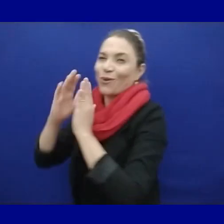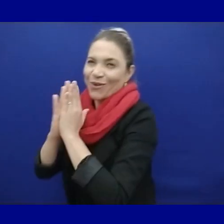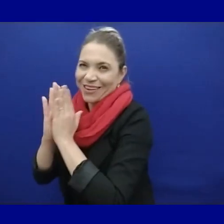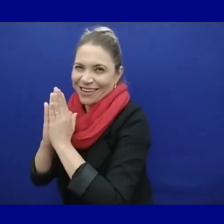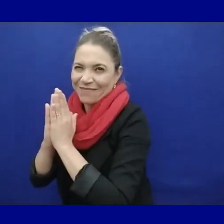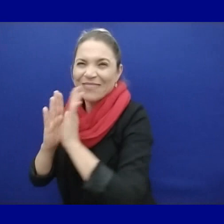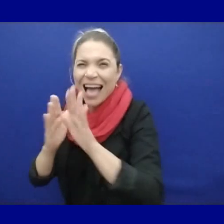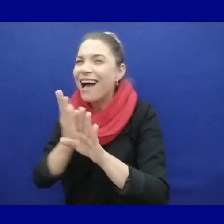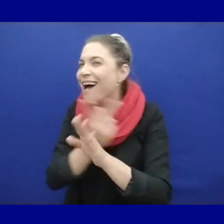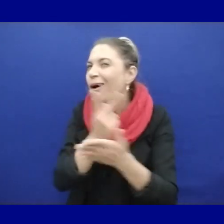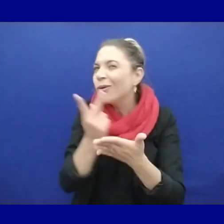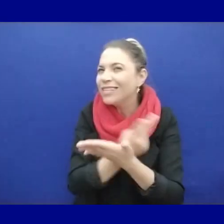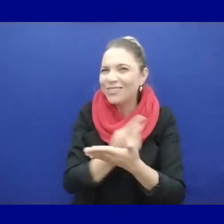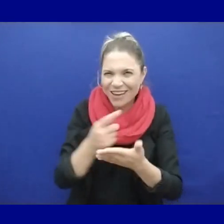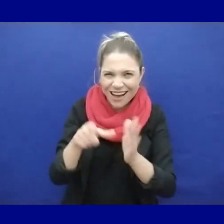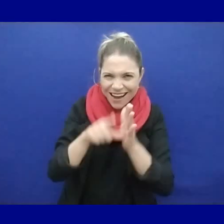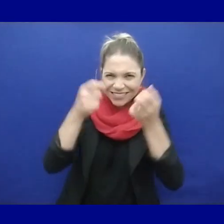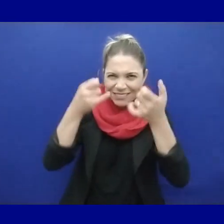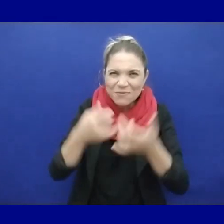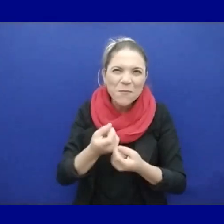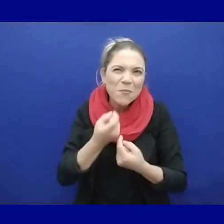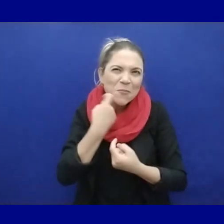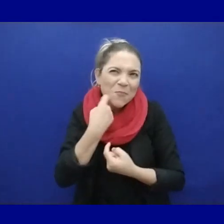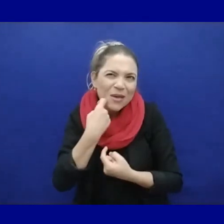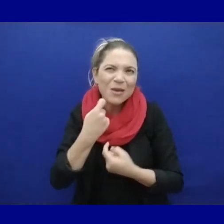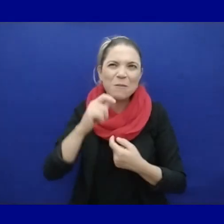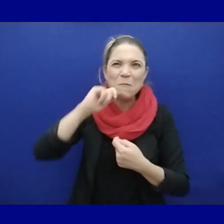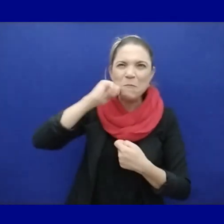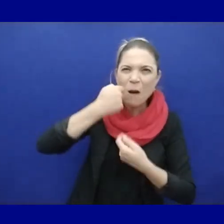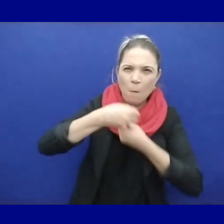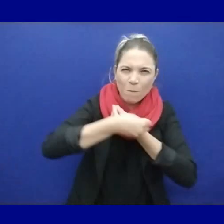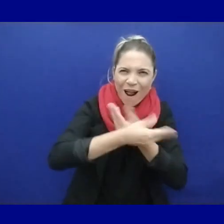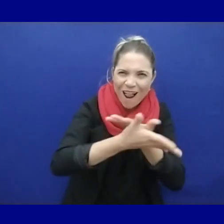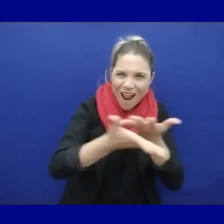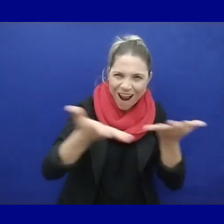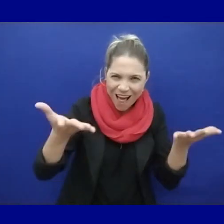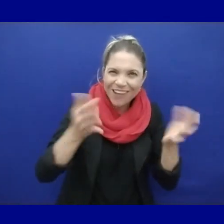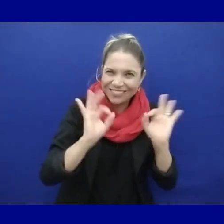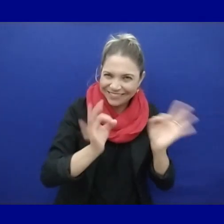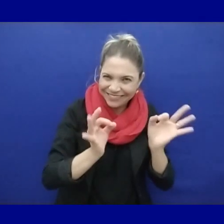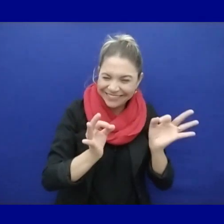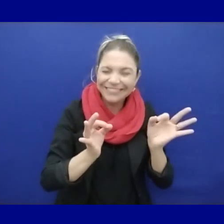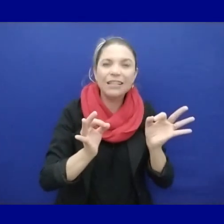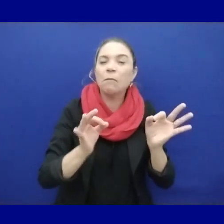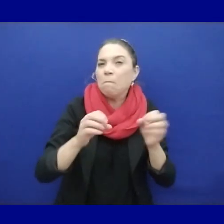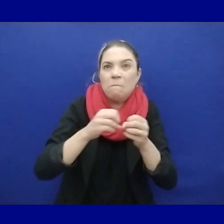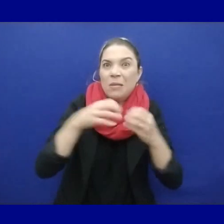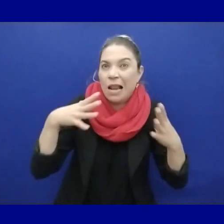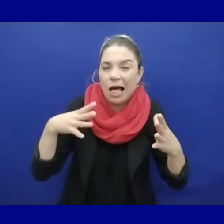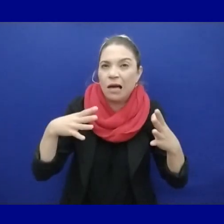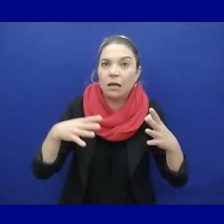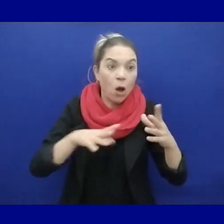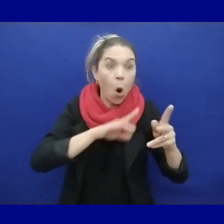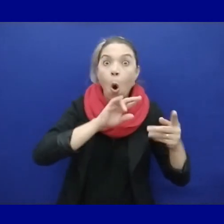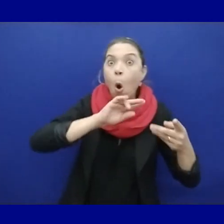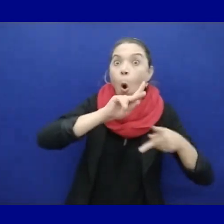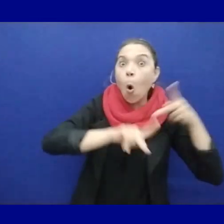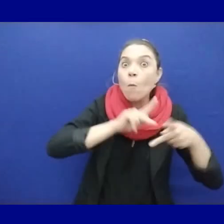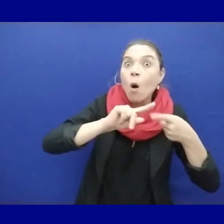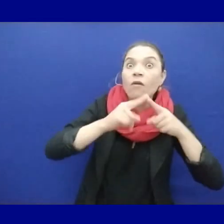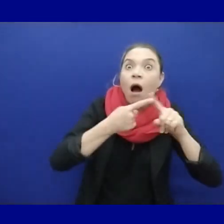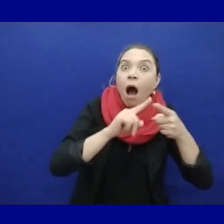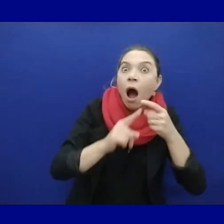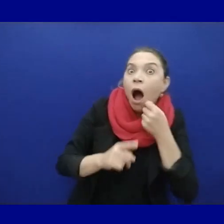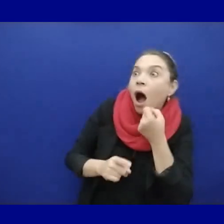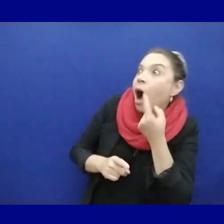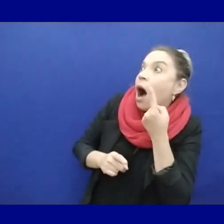as pessoas disseram: esse é o homem que pode nos dar aquilo que nenhum outro chefe, nenhum outro líder nos tem dado.